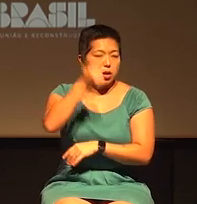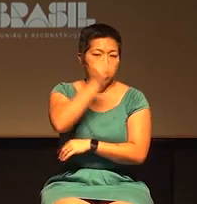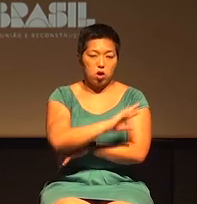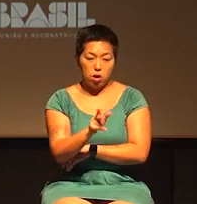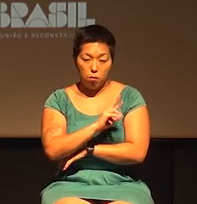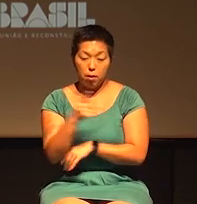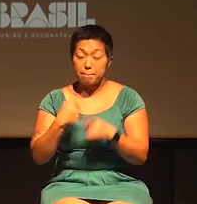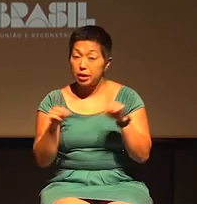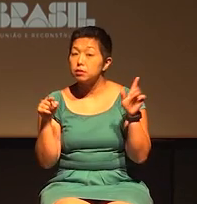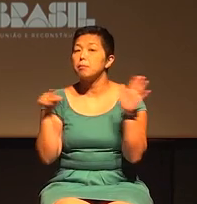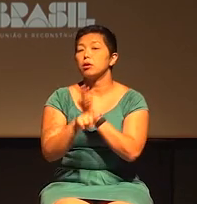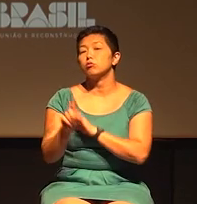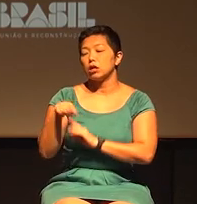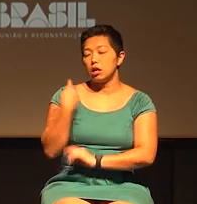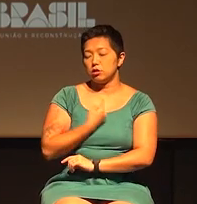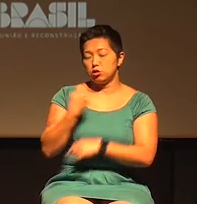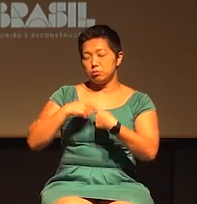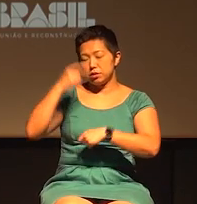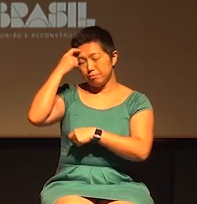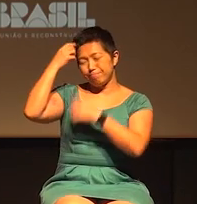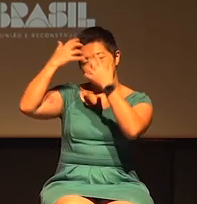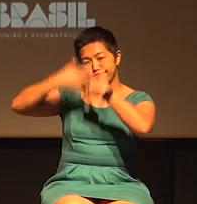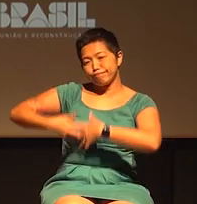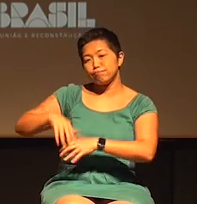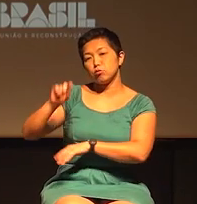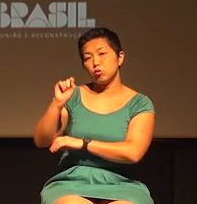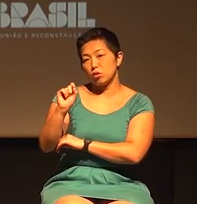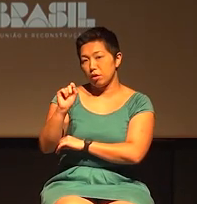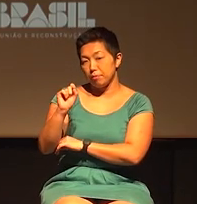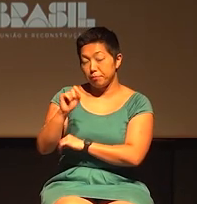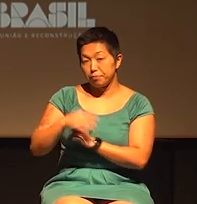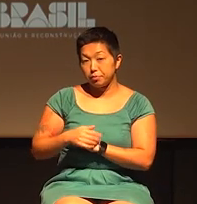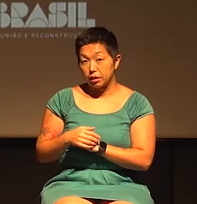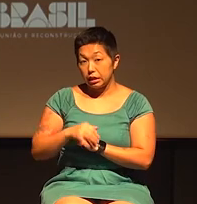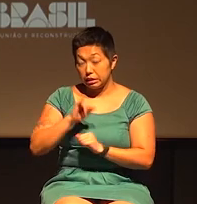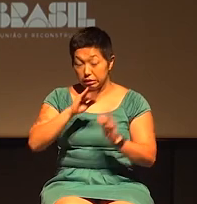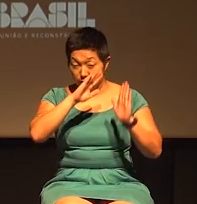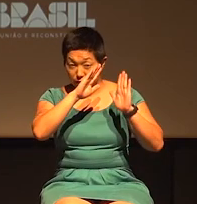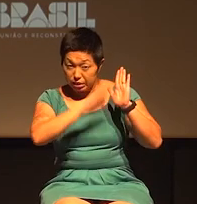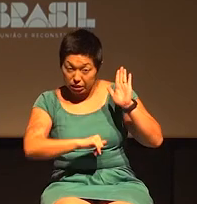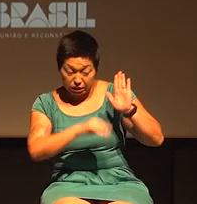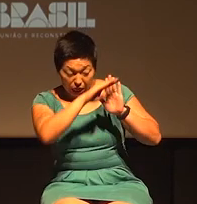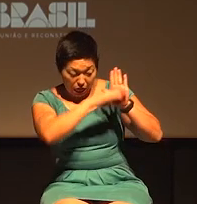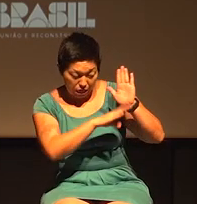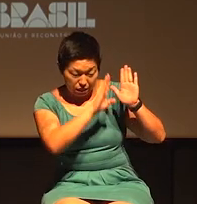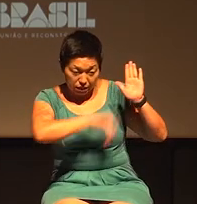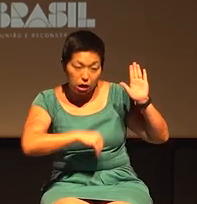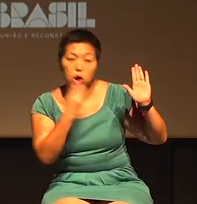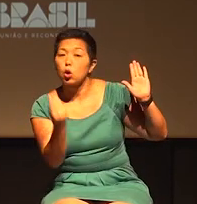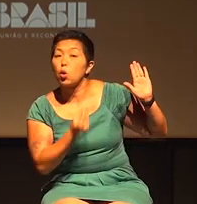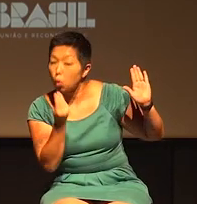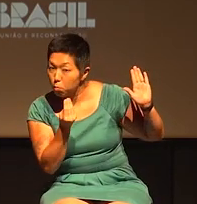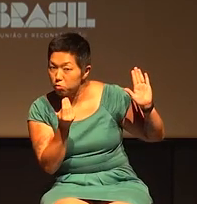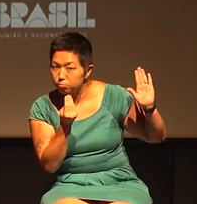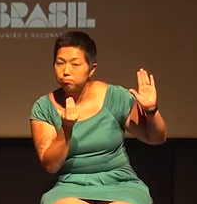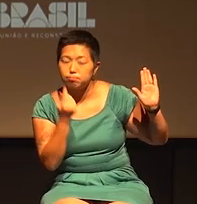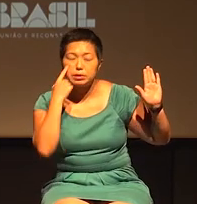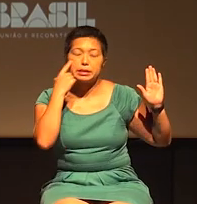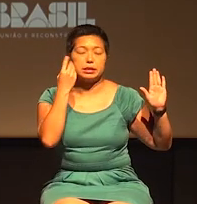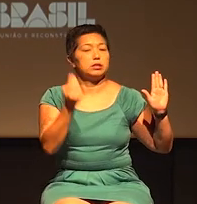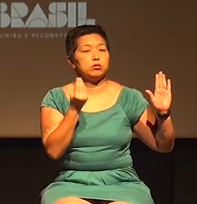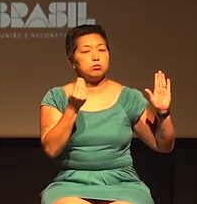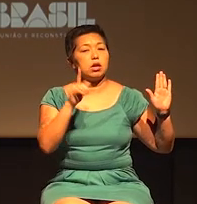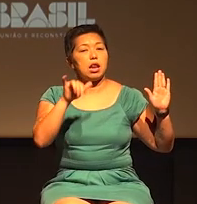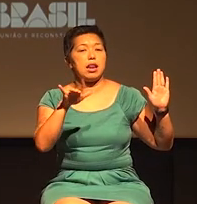mas eu acho que a pergunta que a gente deveria se fazer Adolfo é também é não só se vamos sair mais rápido mas é como vamos sair no sentido do que a Leila trouxe